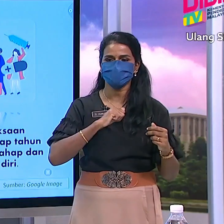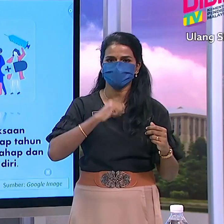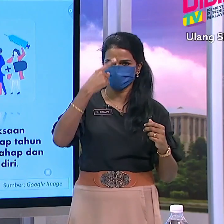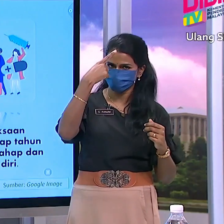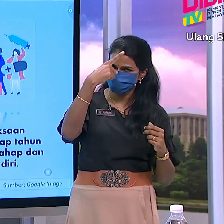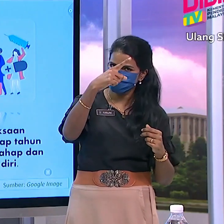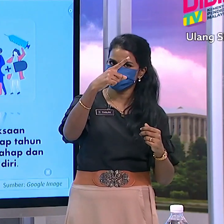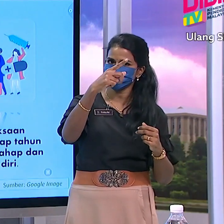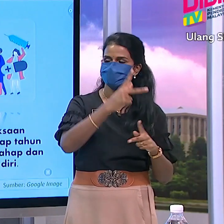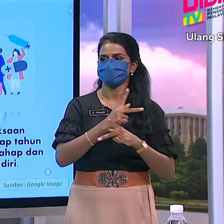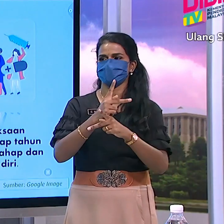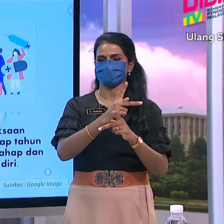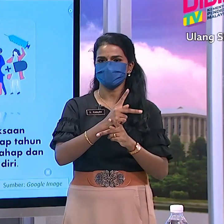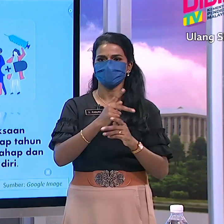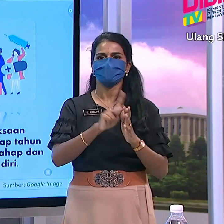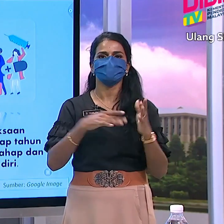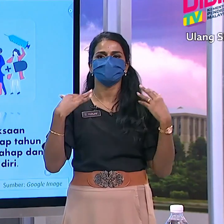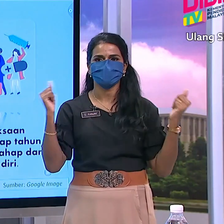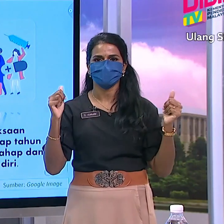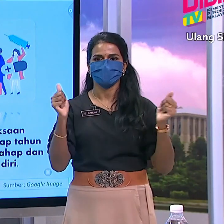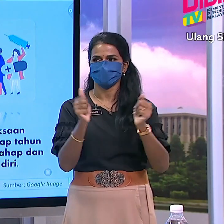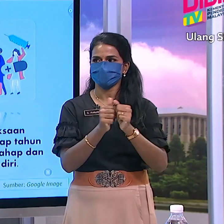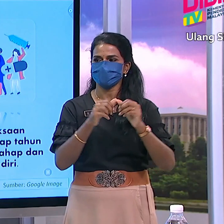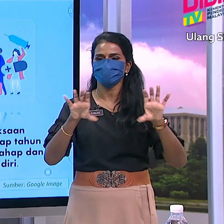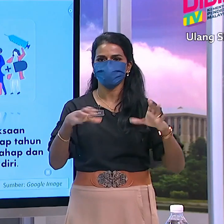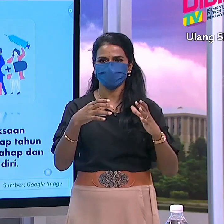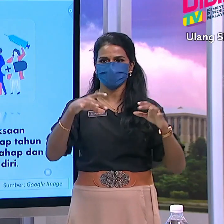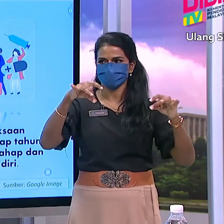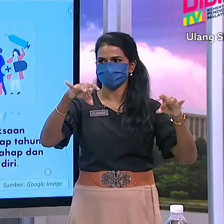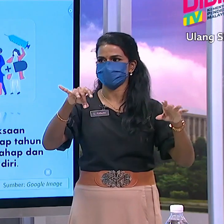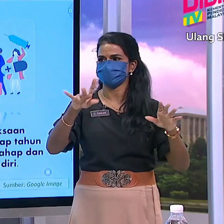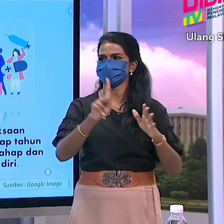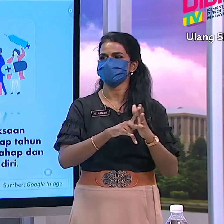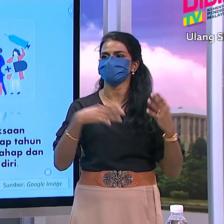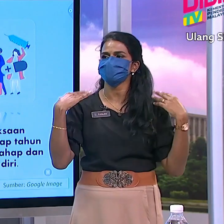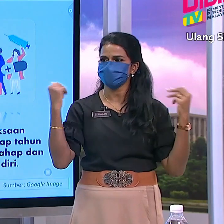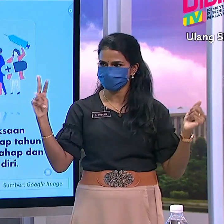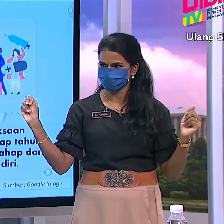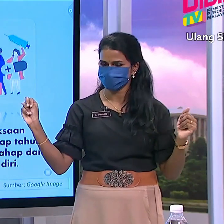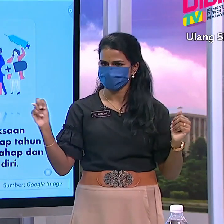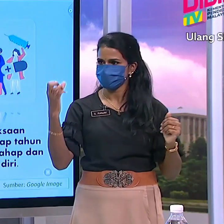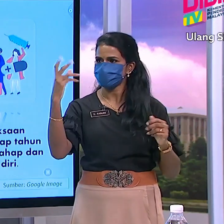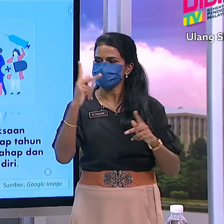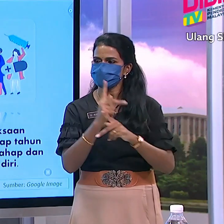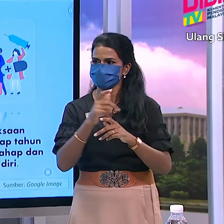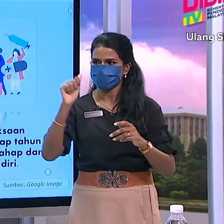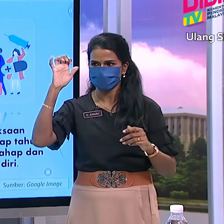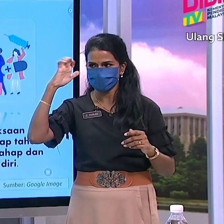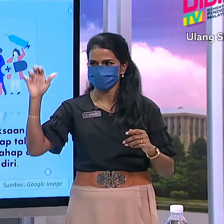sendiri untuk jaga kesihatan dengan buat pemeriksaan kesihatan. Berapa kali Ellie